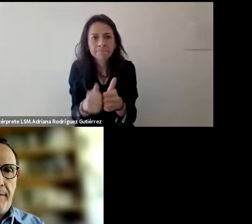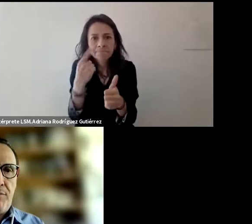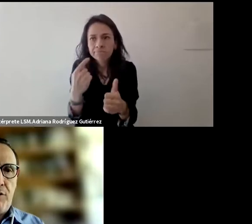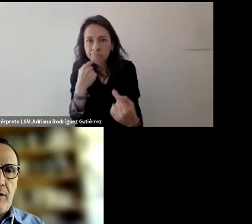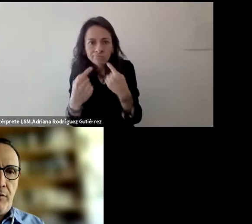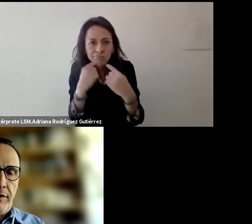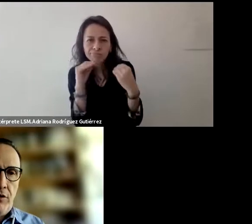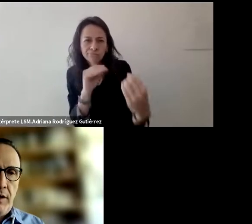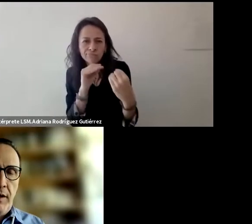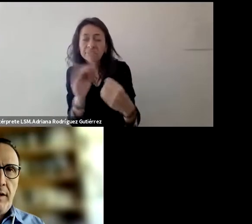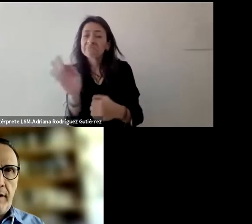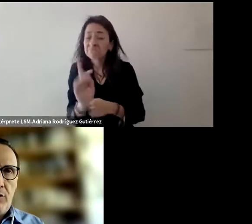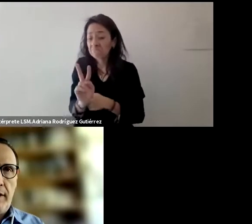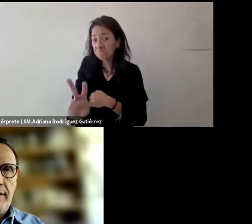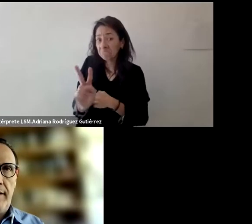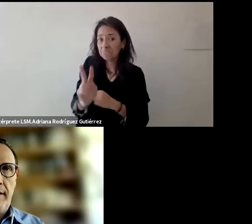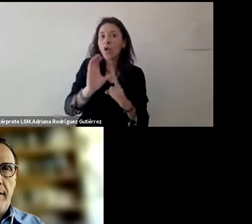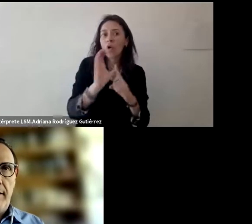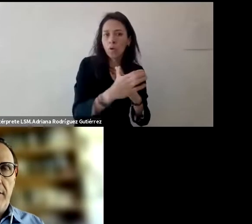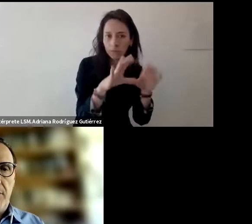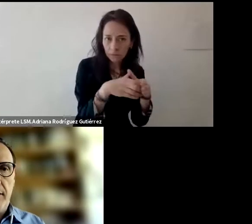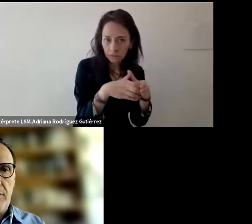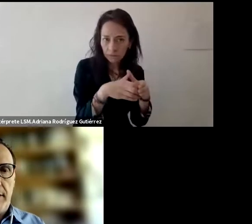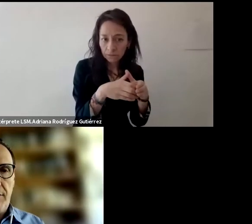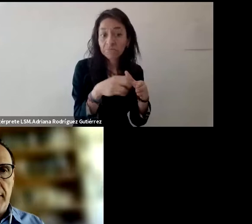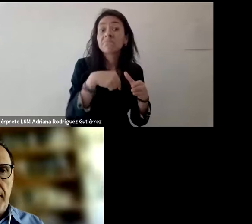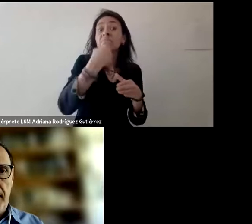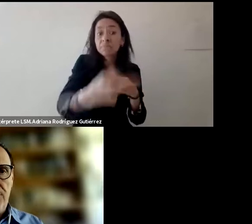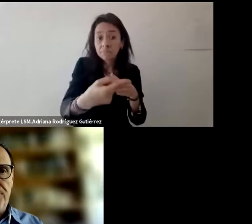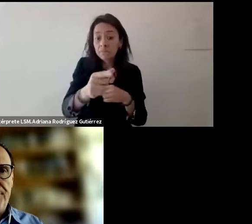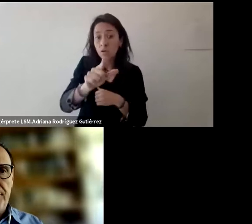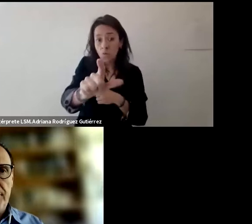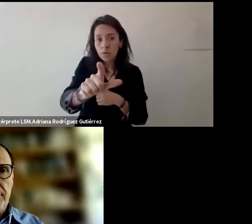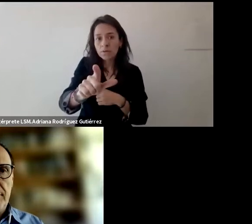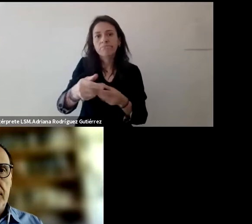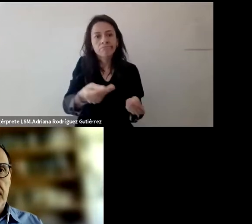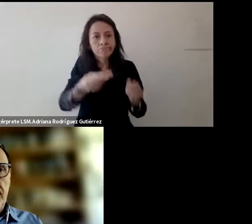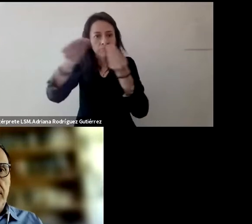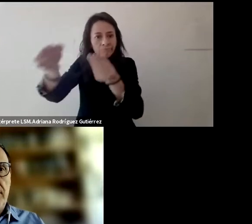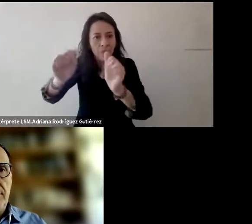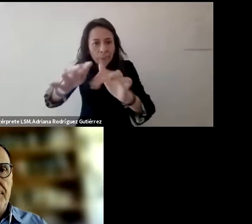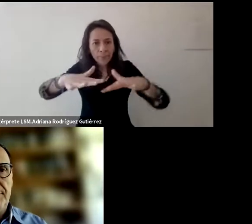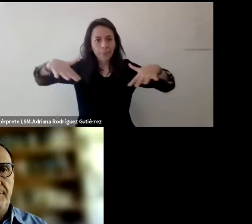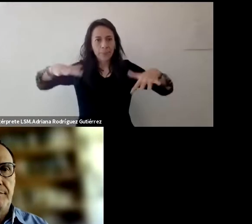se apruebe por la comisión y el lunes se someta a consideración del Pleno.